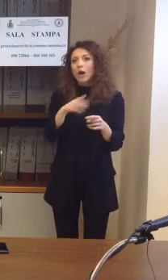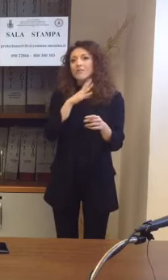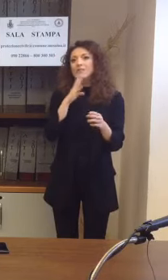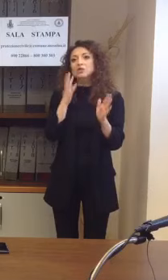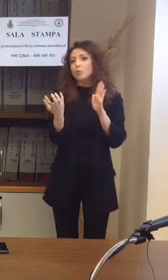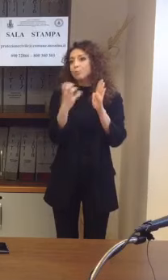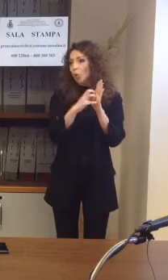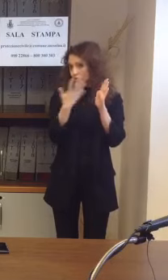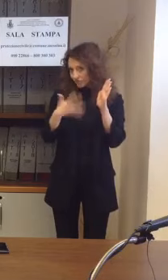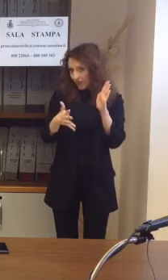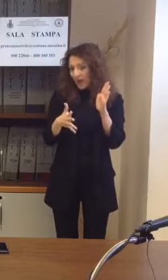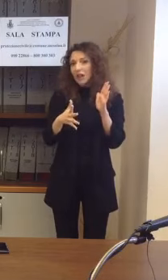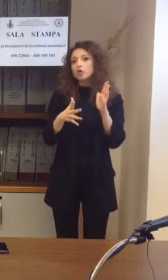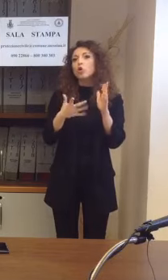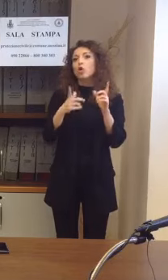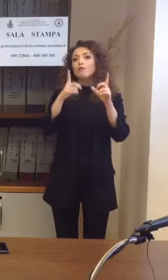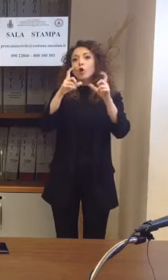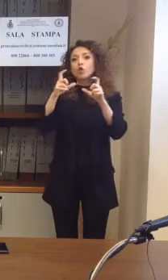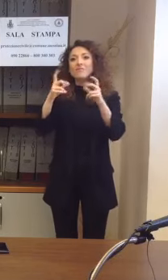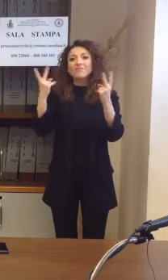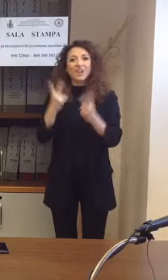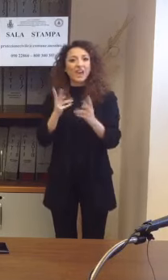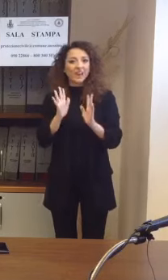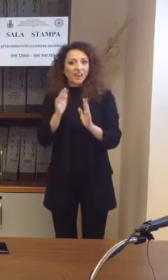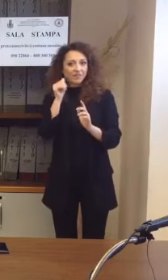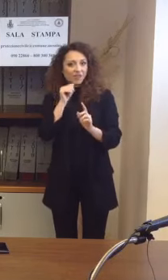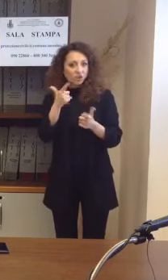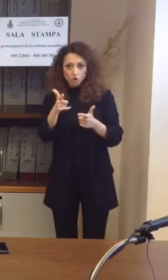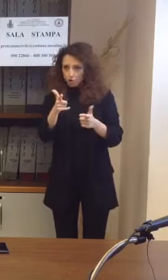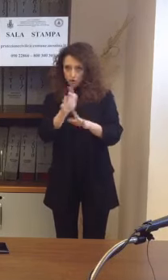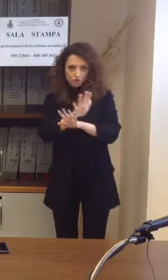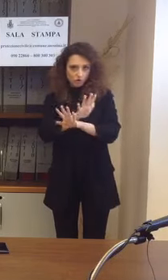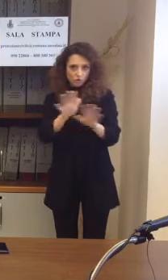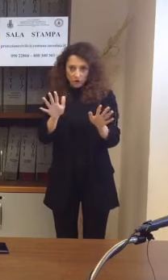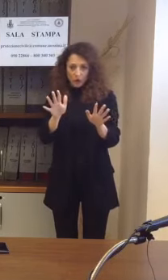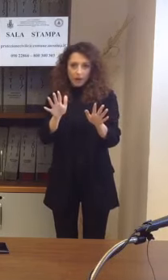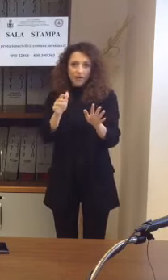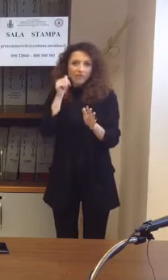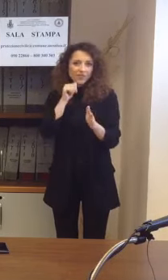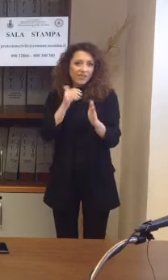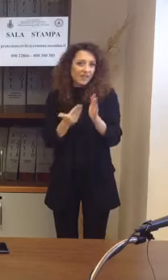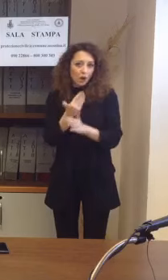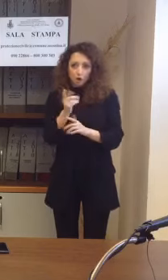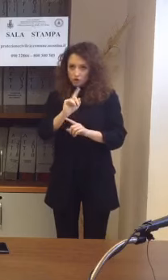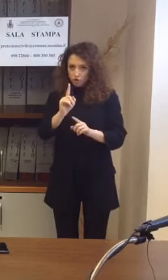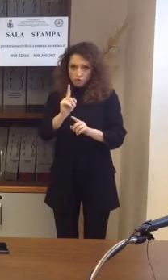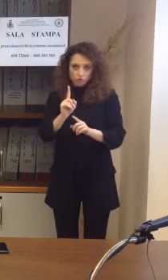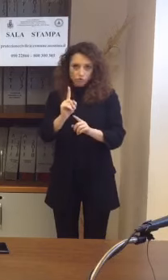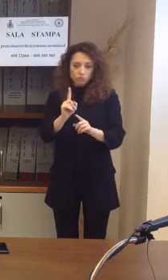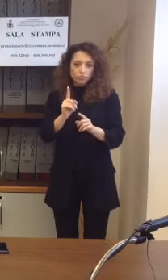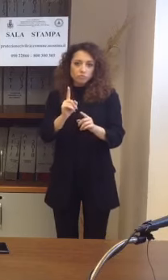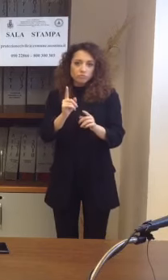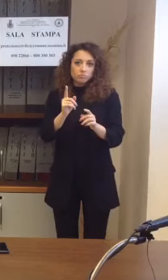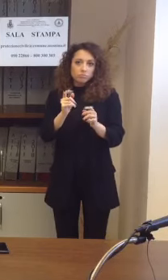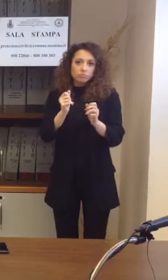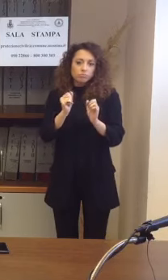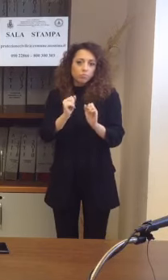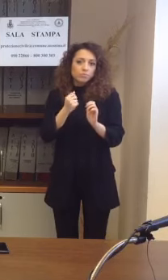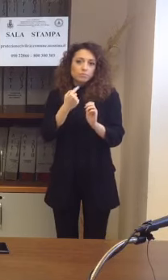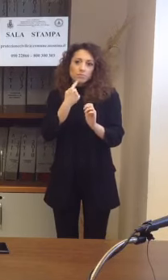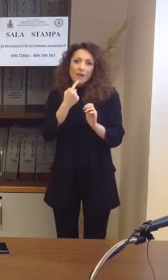con fotografie genuine, non sono delle fake, questo ve lo posso sottolineare, sono